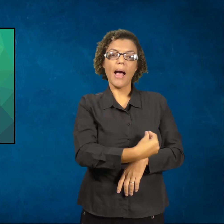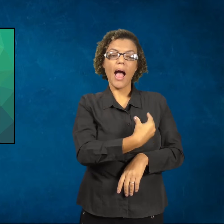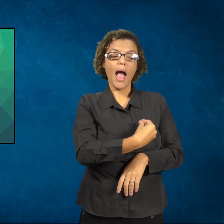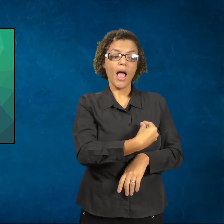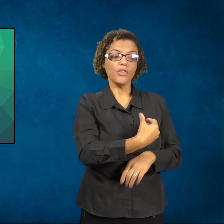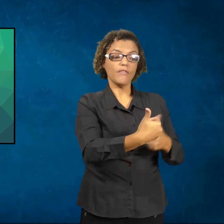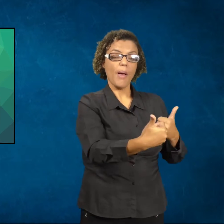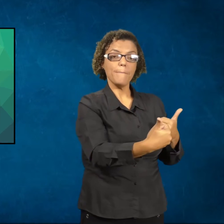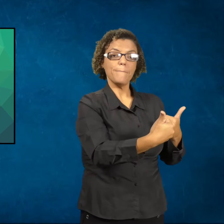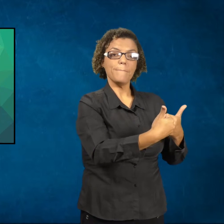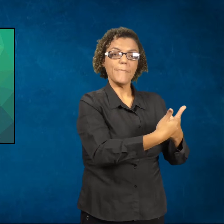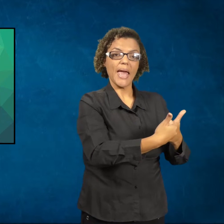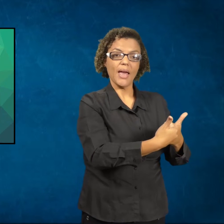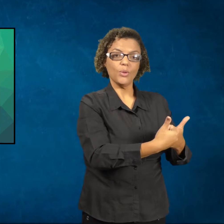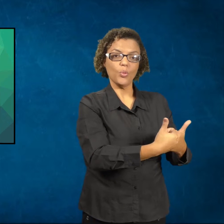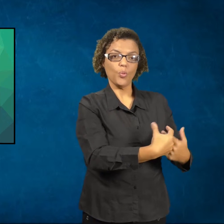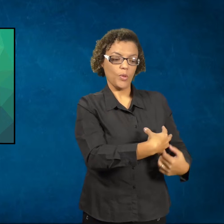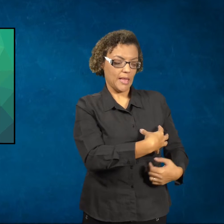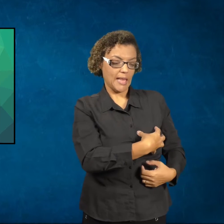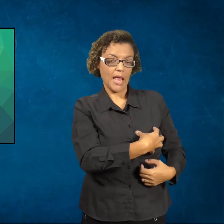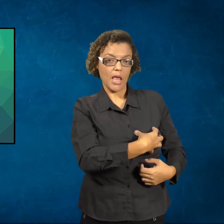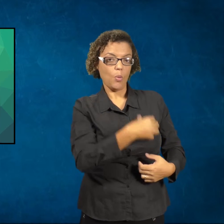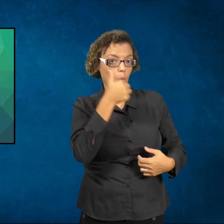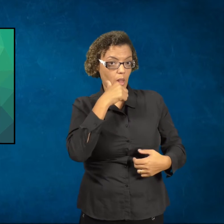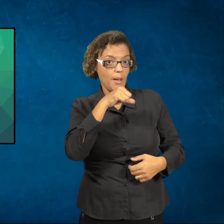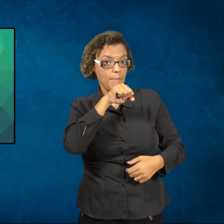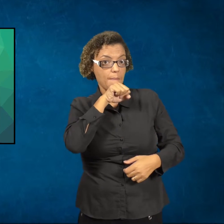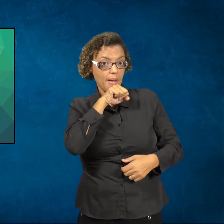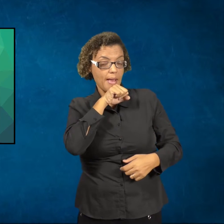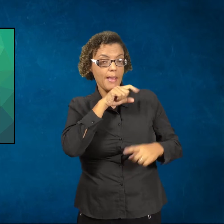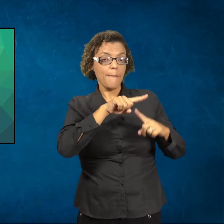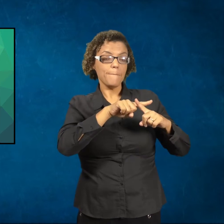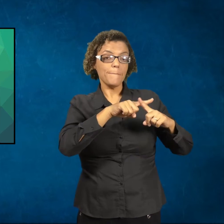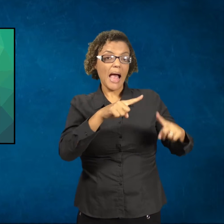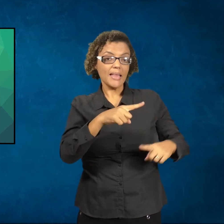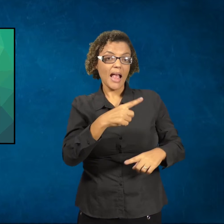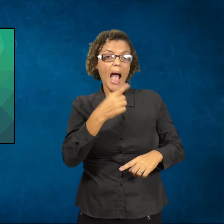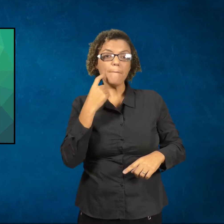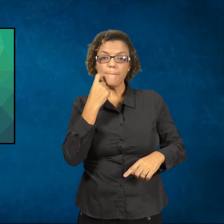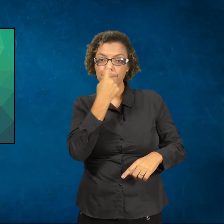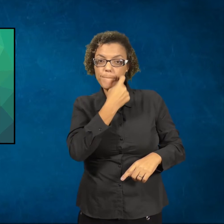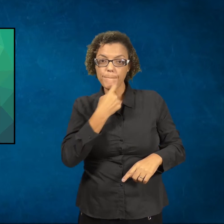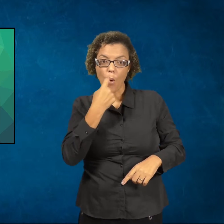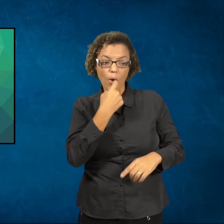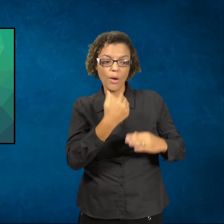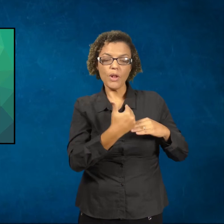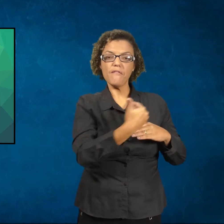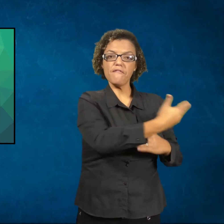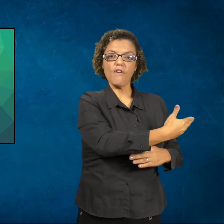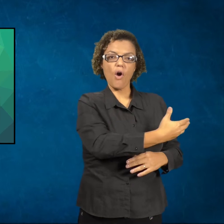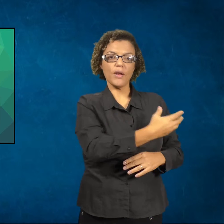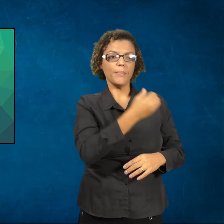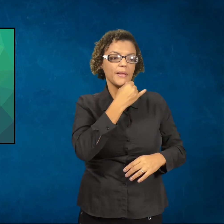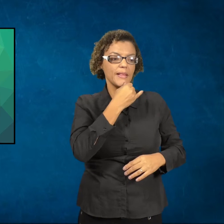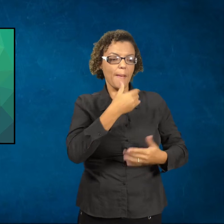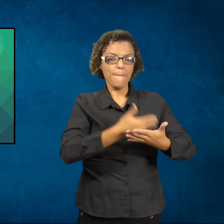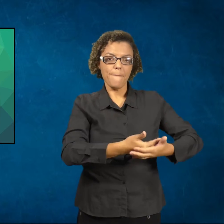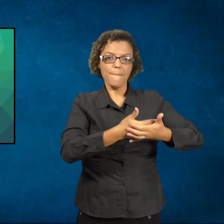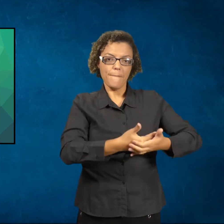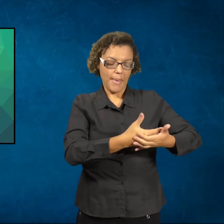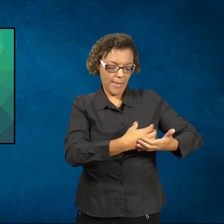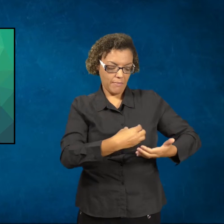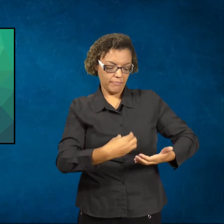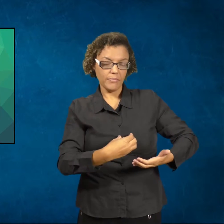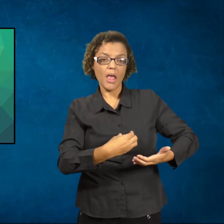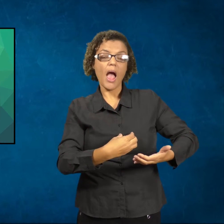só que não botava a boca exatamente sobre o bico do seio. botava fora do bico. E aí eles começavam a